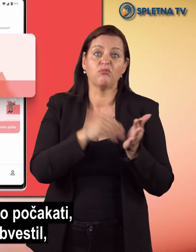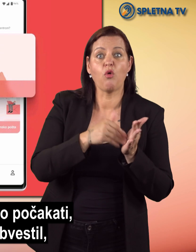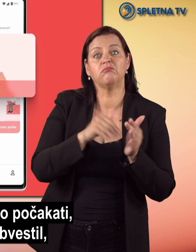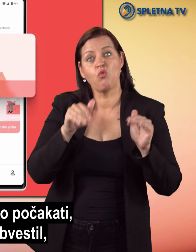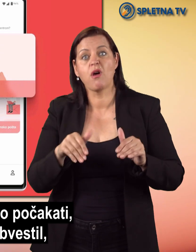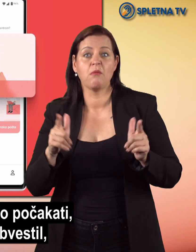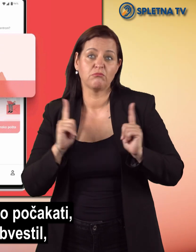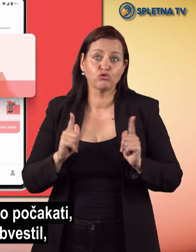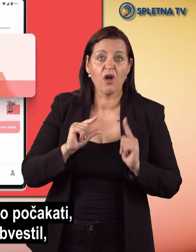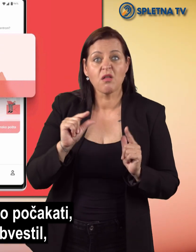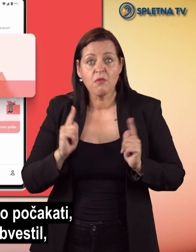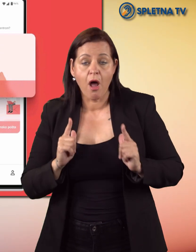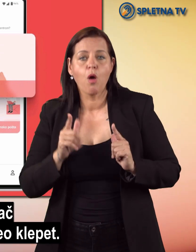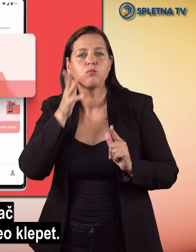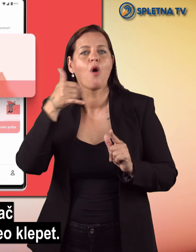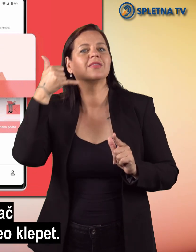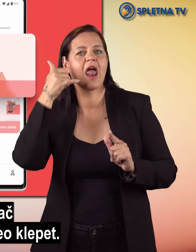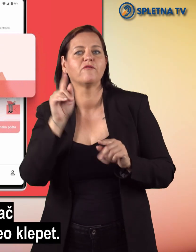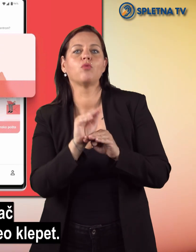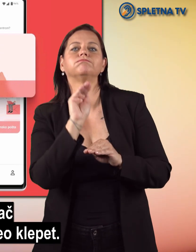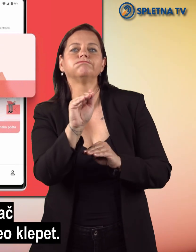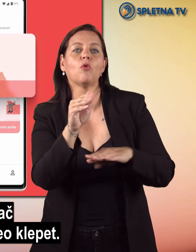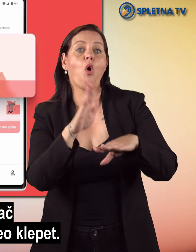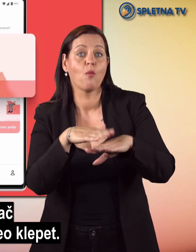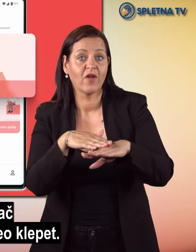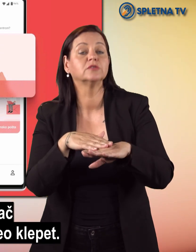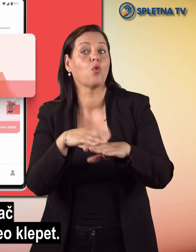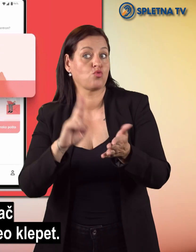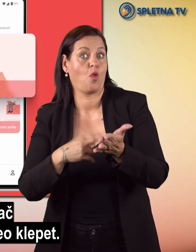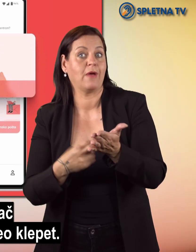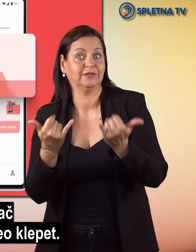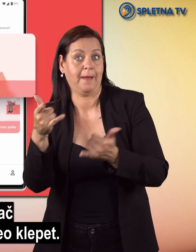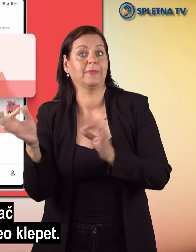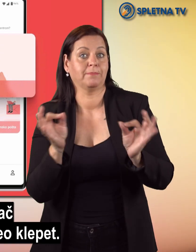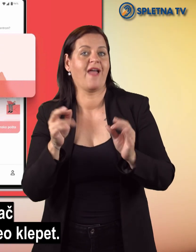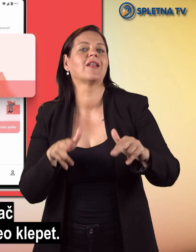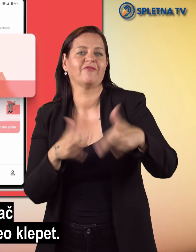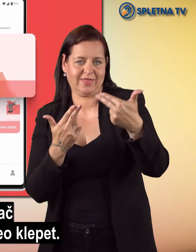počakati, vas bo telefon obvestil, ko bo tolmač pripravljen na videoklepet.